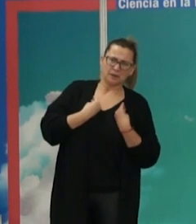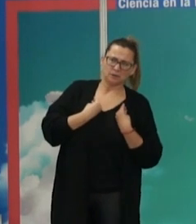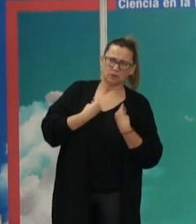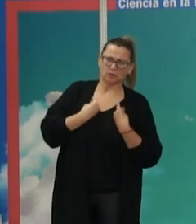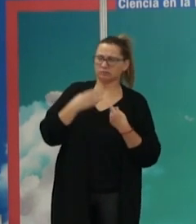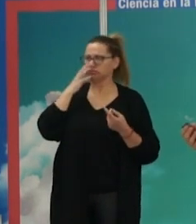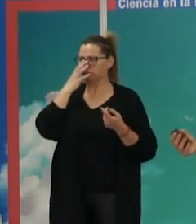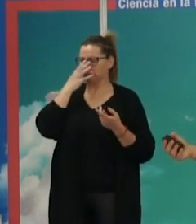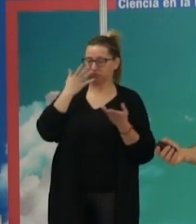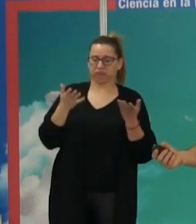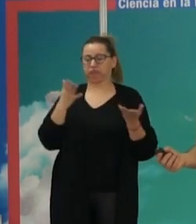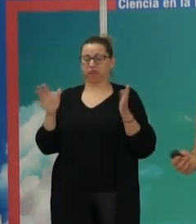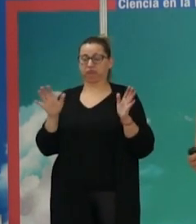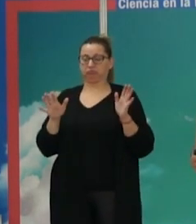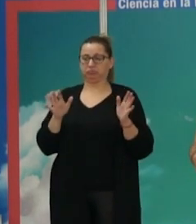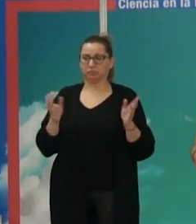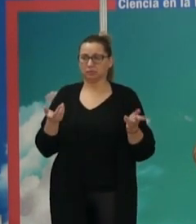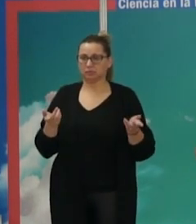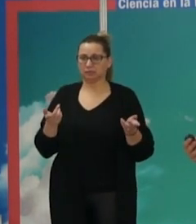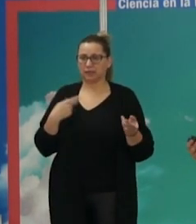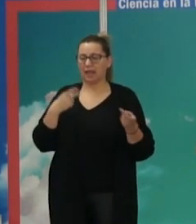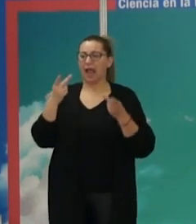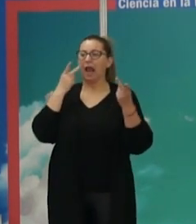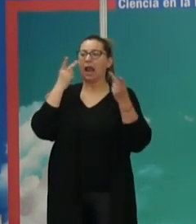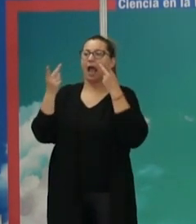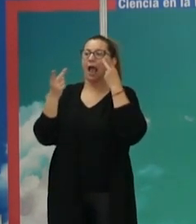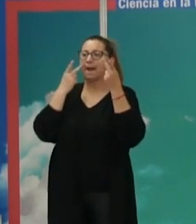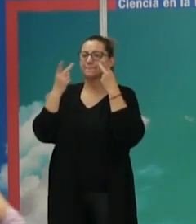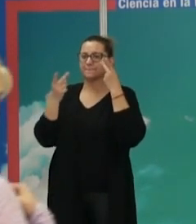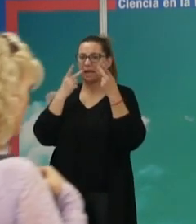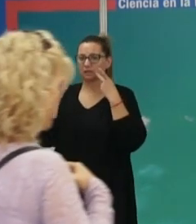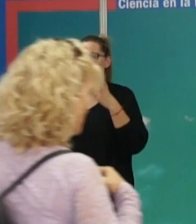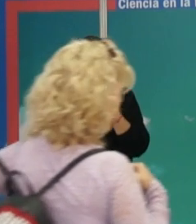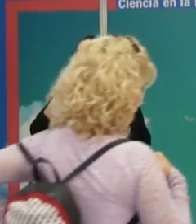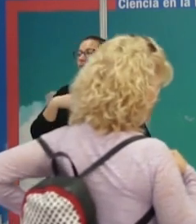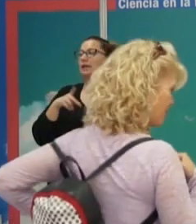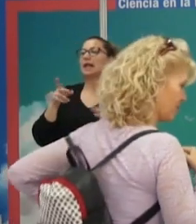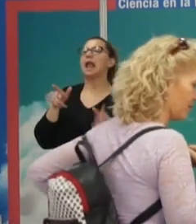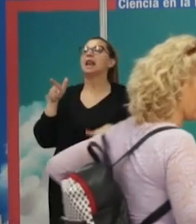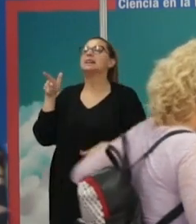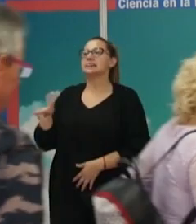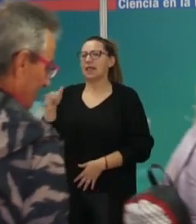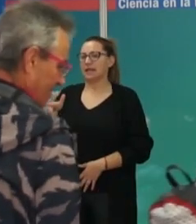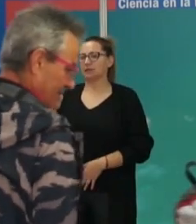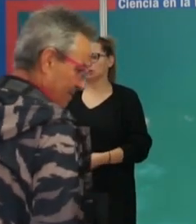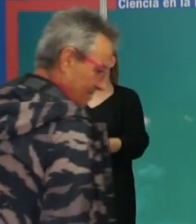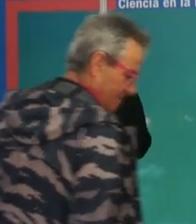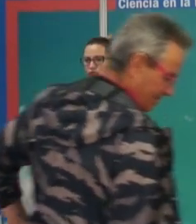que, bueno, son contrarias a la visión dicotómica a la que nos ha enseñado el derecho y con la que